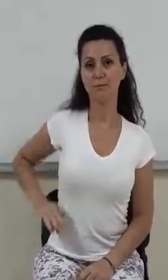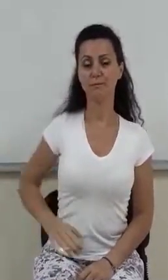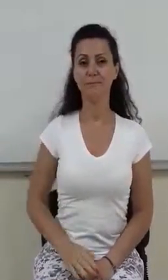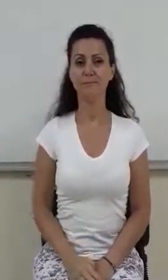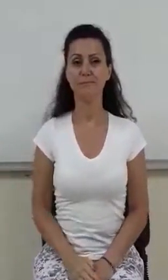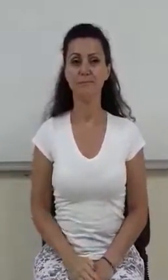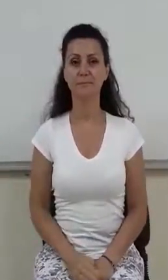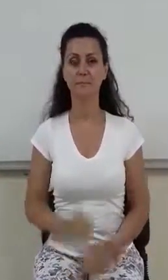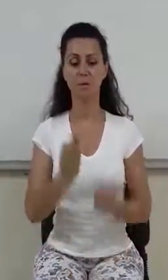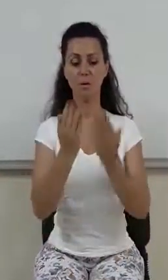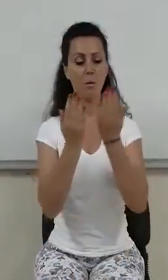Okumak.